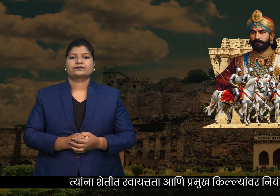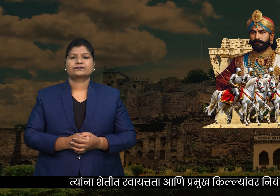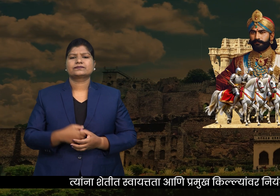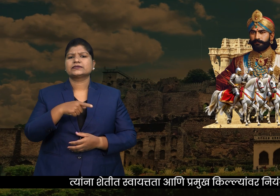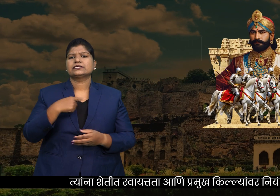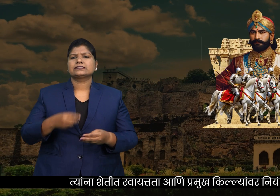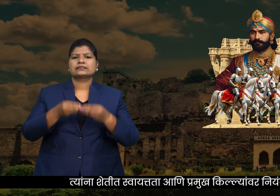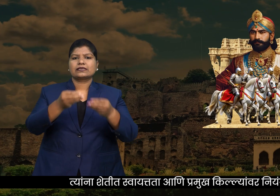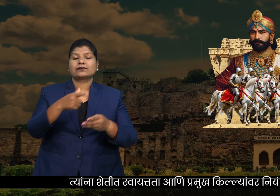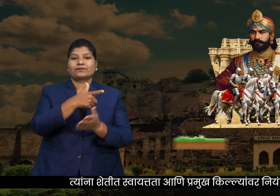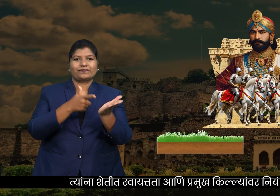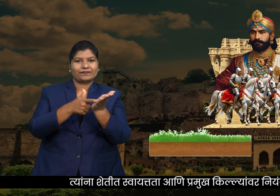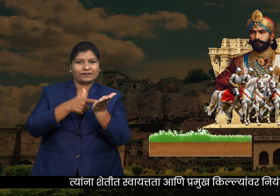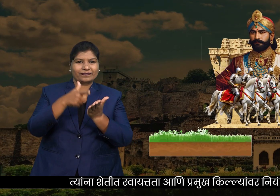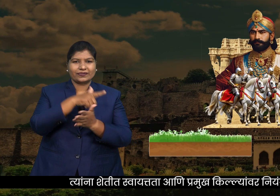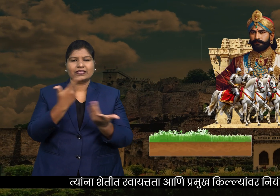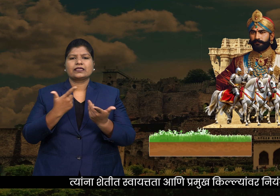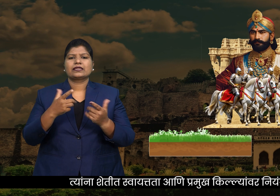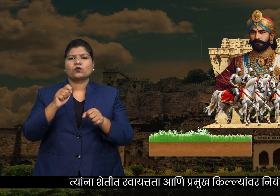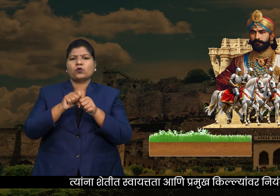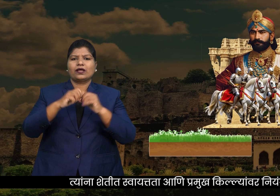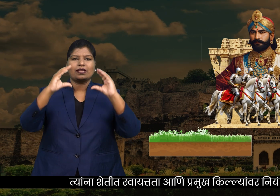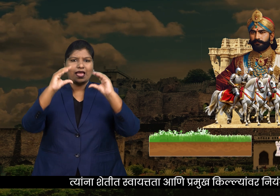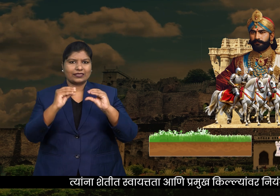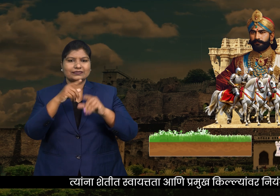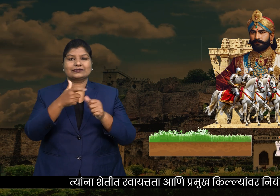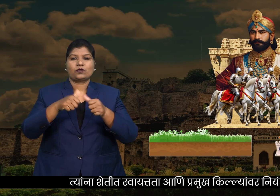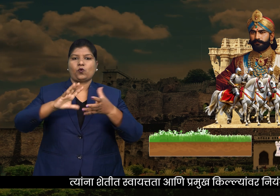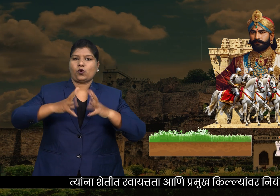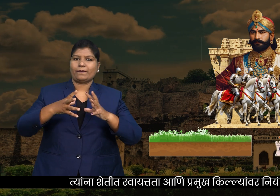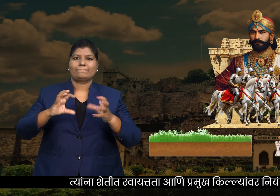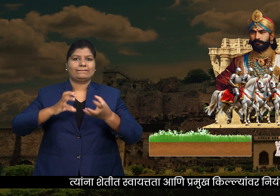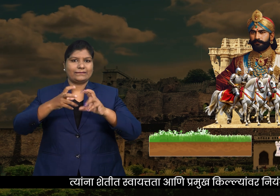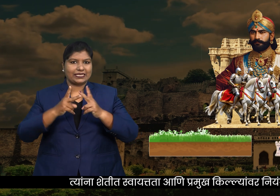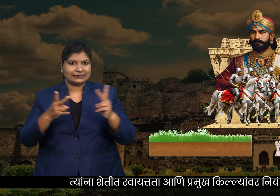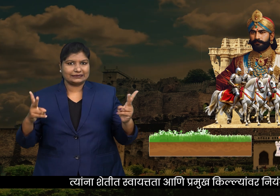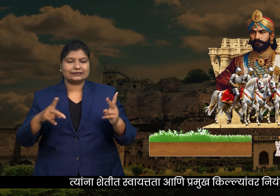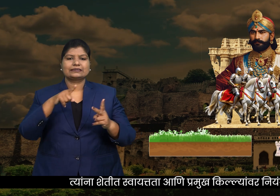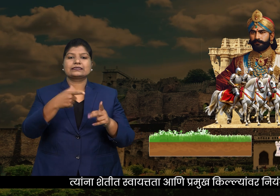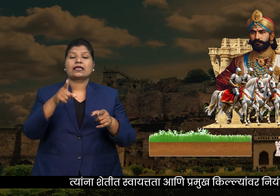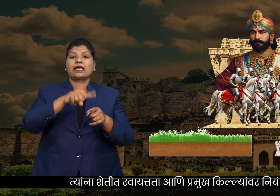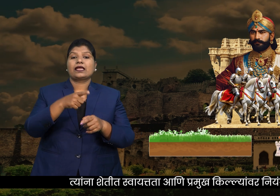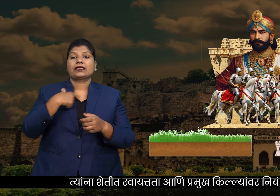त्यांना शेतीत स्वायत्तता आणि प्रमुख किल्ल्यांवर नियंत्रण दिले.